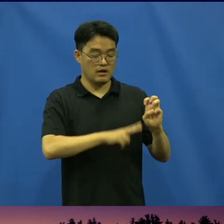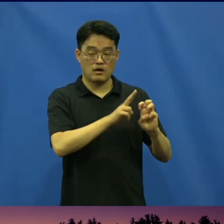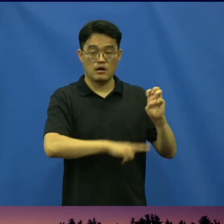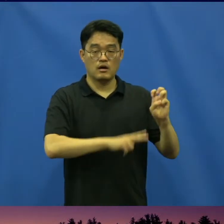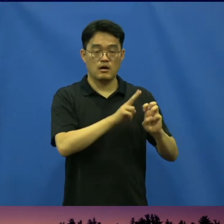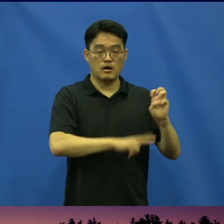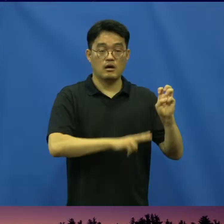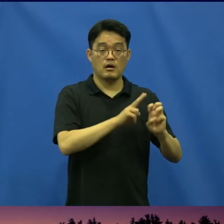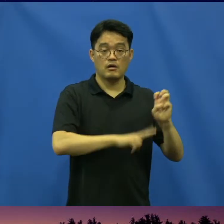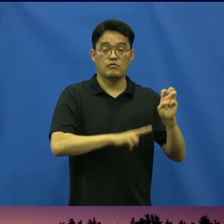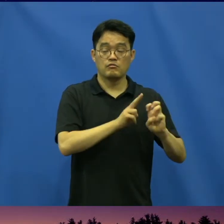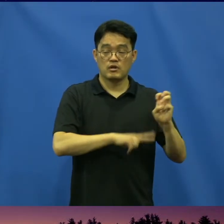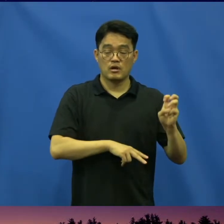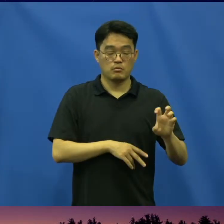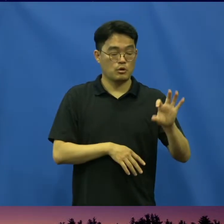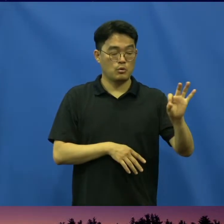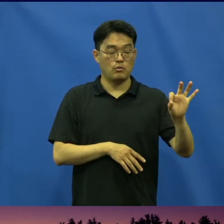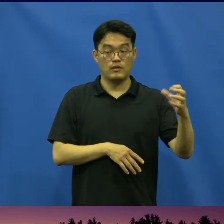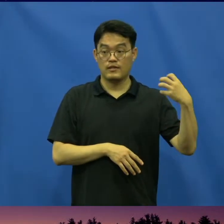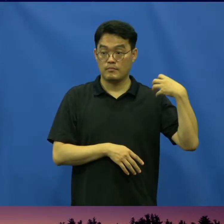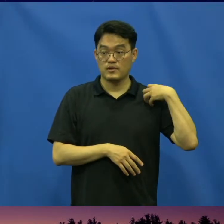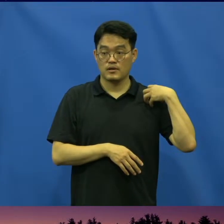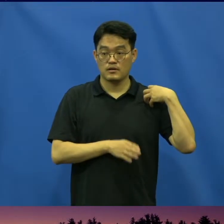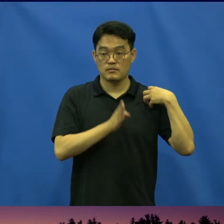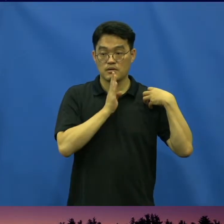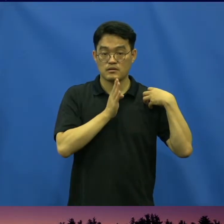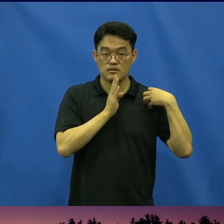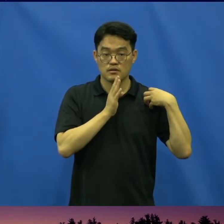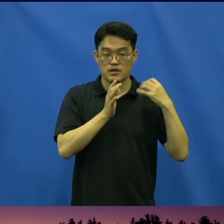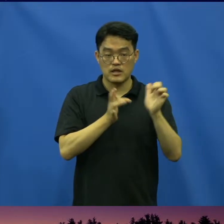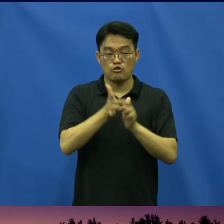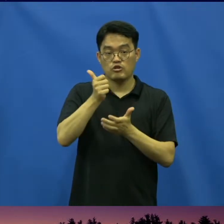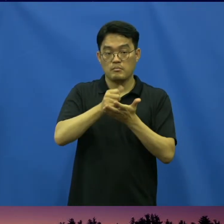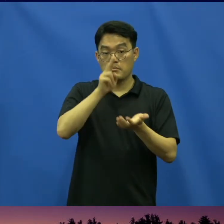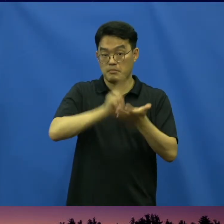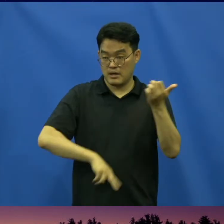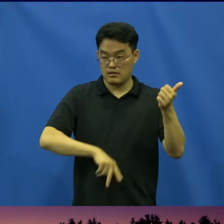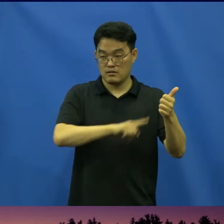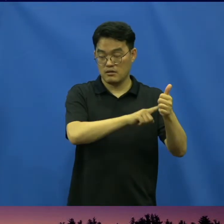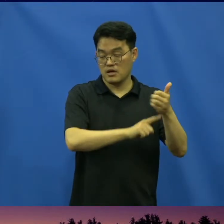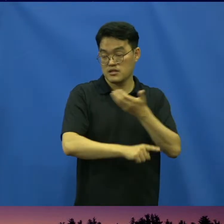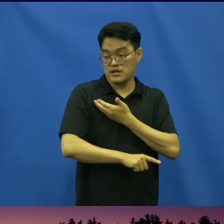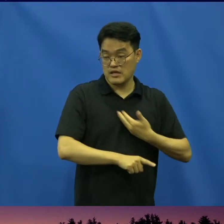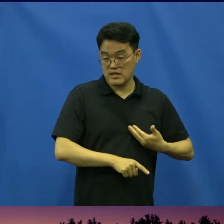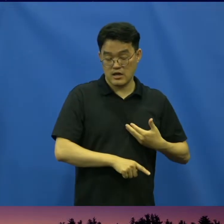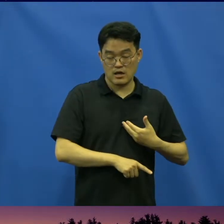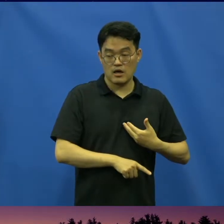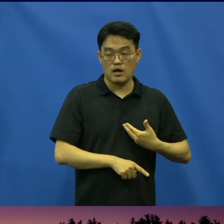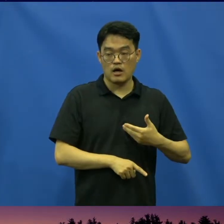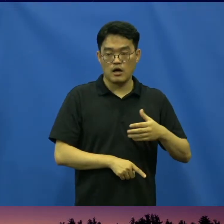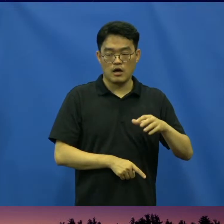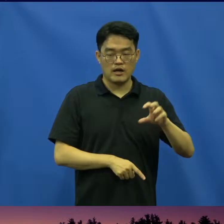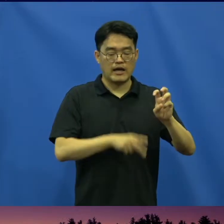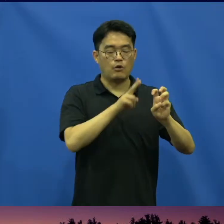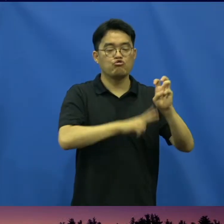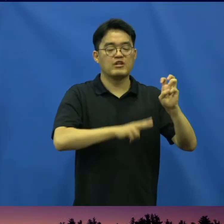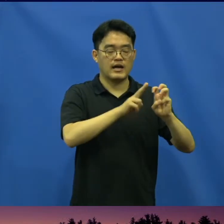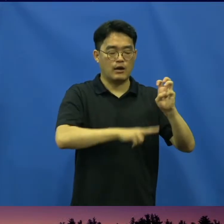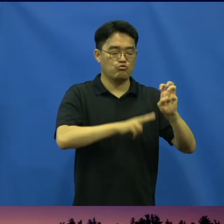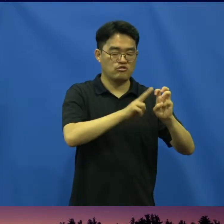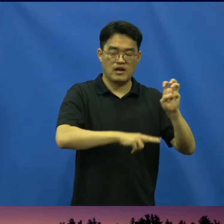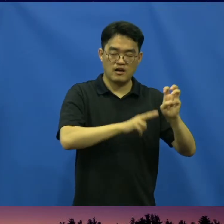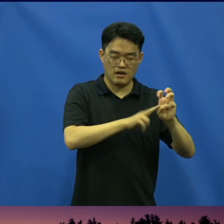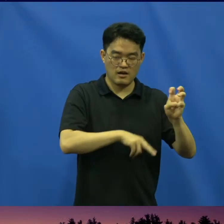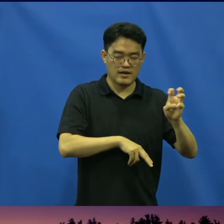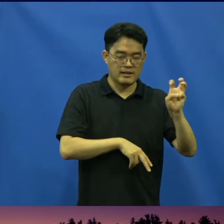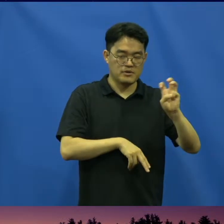머리 없으면 돈 못 받습니다. 그 12명 중에 제일 똑똑한 사람이었던 것 같아요. 뭐 계산도 하고 뭐 이래야